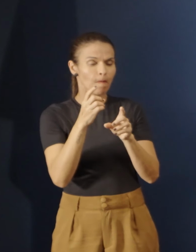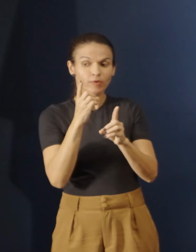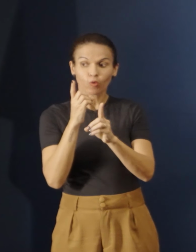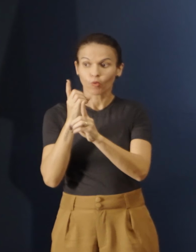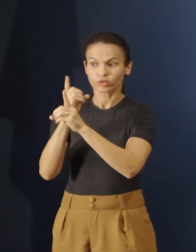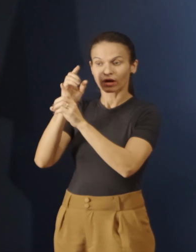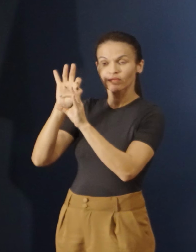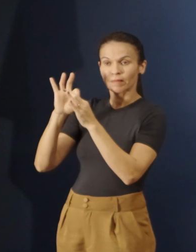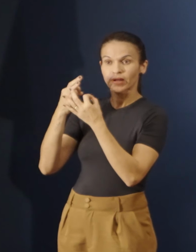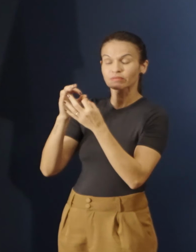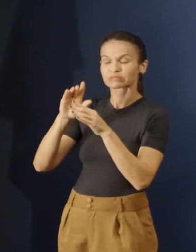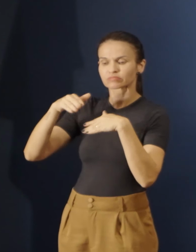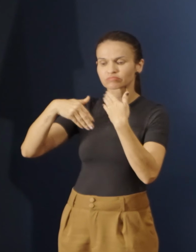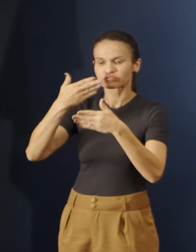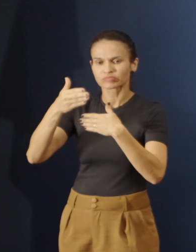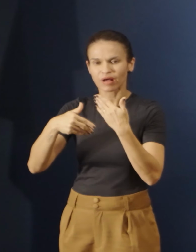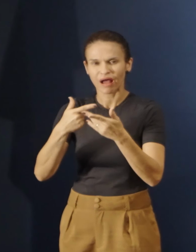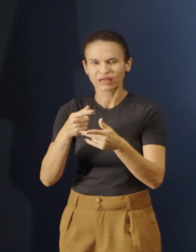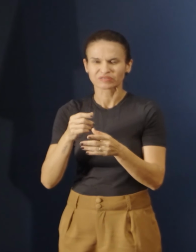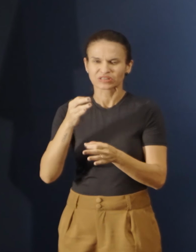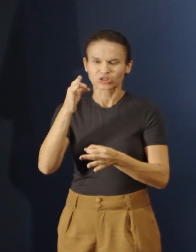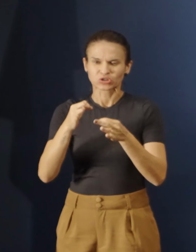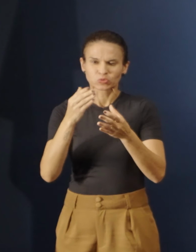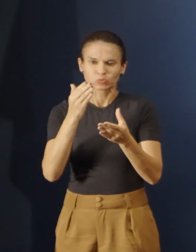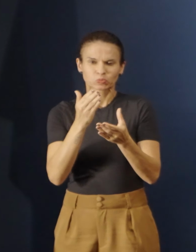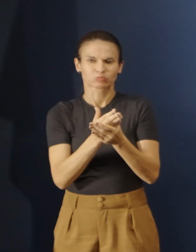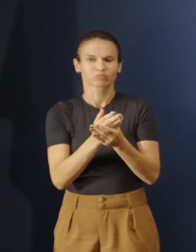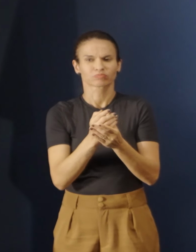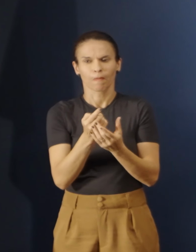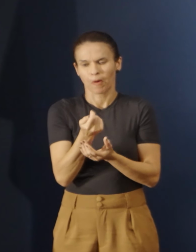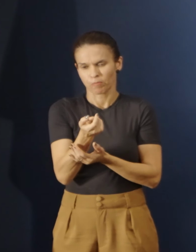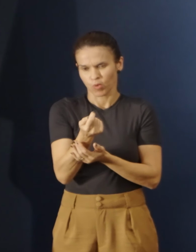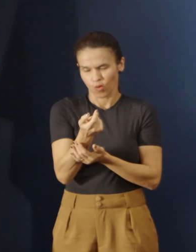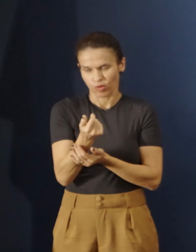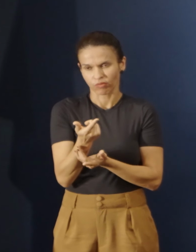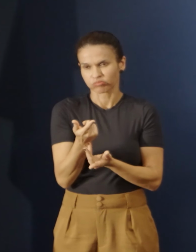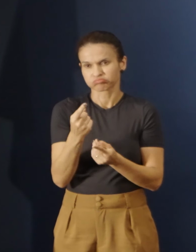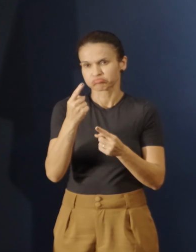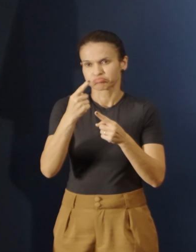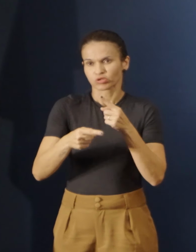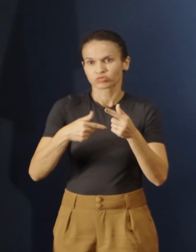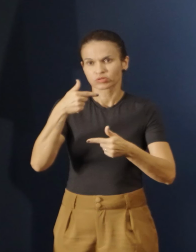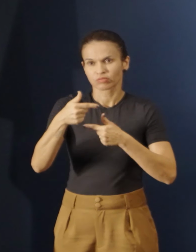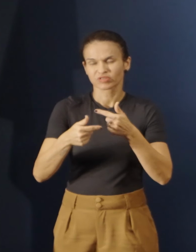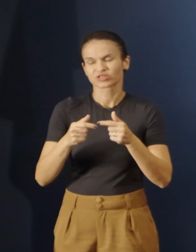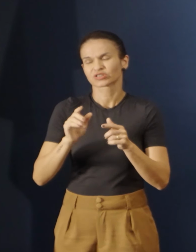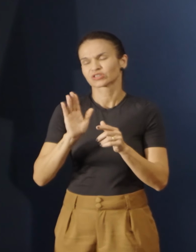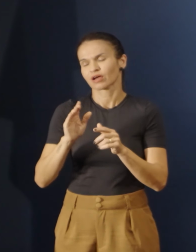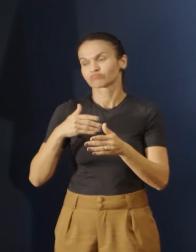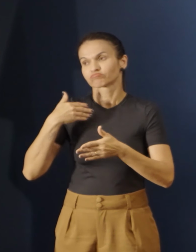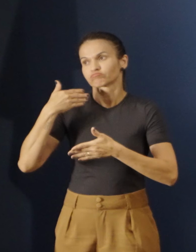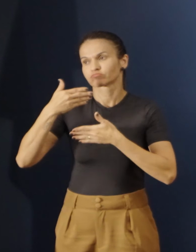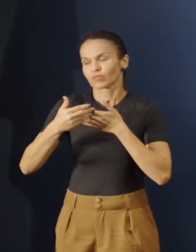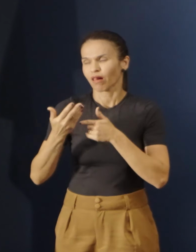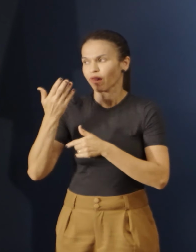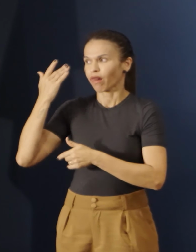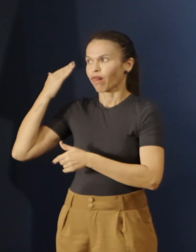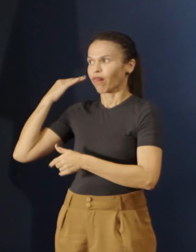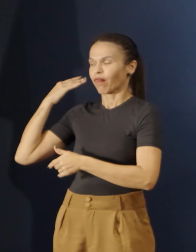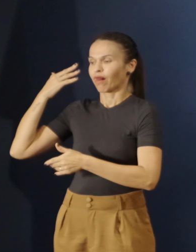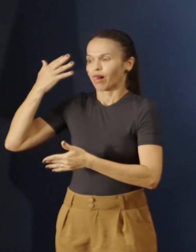familiar, porque depois, às vezes, bota a gente na justiça por pouca coisa. E aí impede um trabalho que você fez ao longo de anos e anos. Então, quando